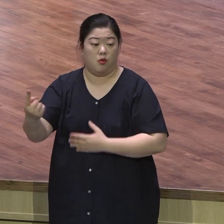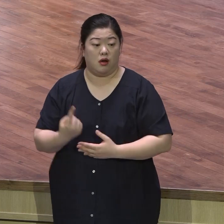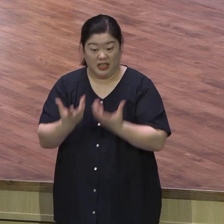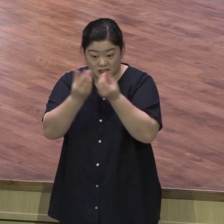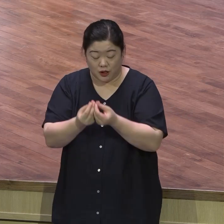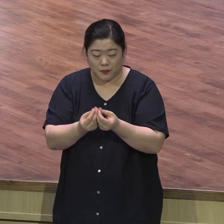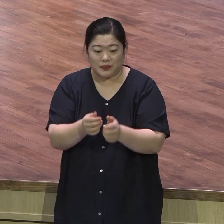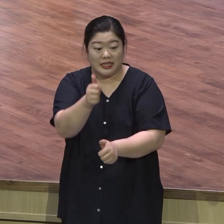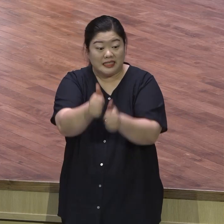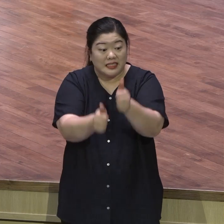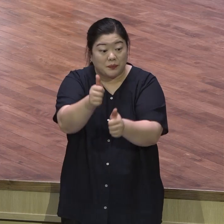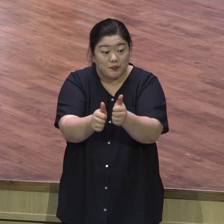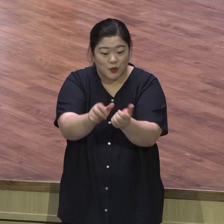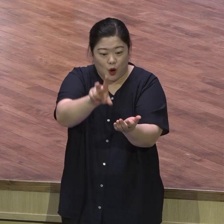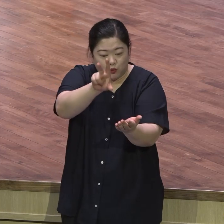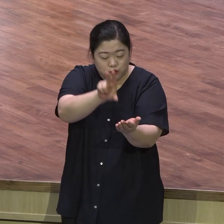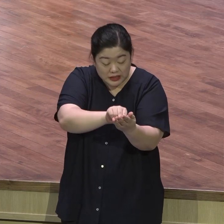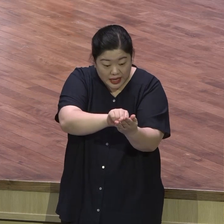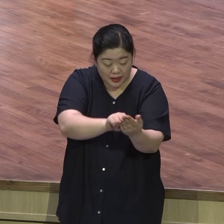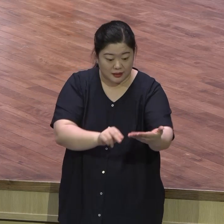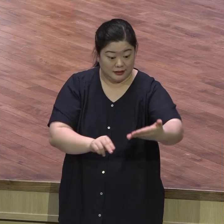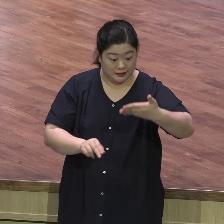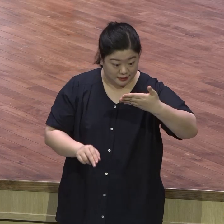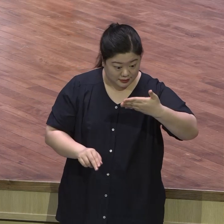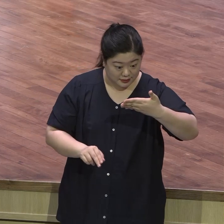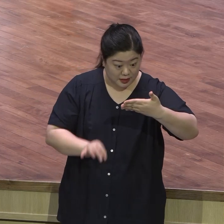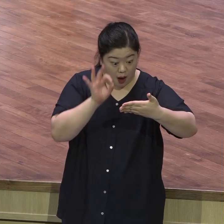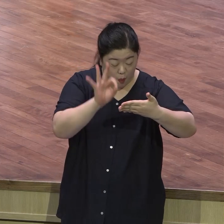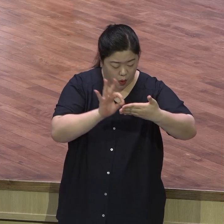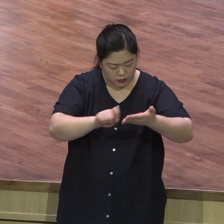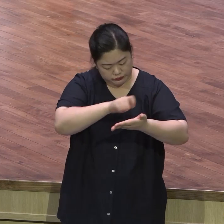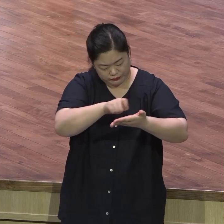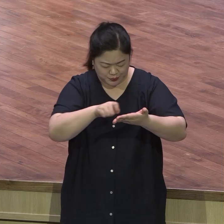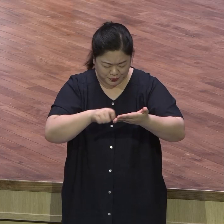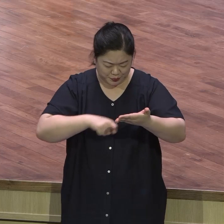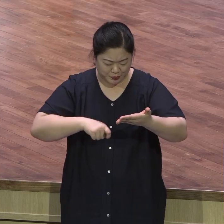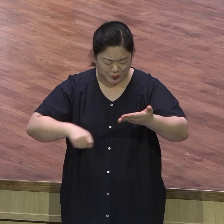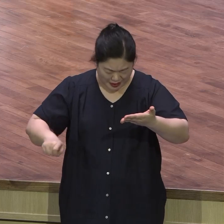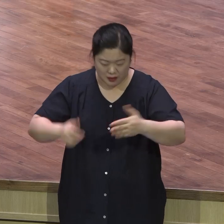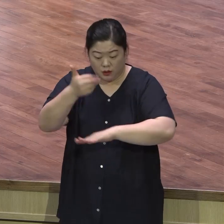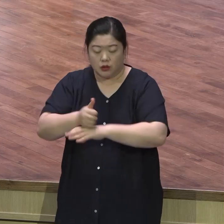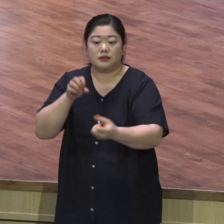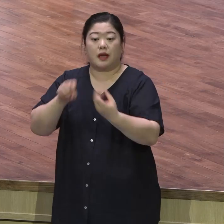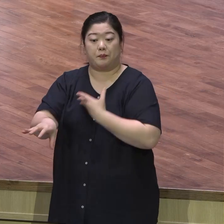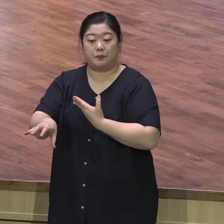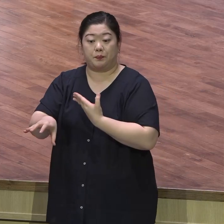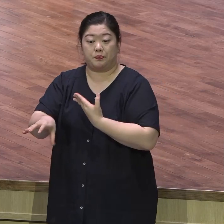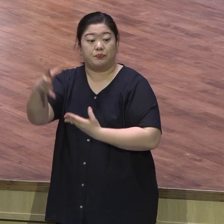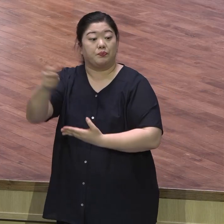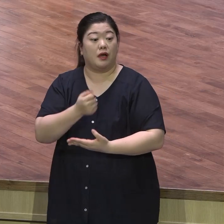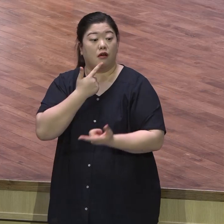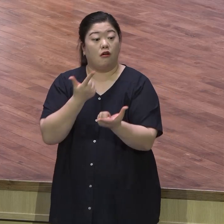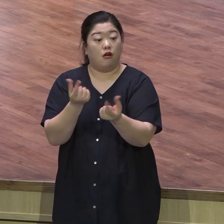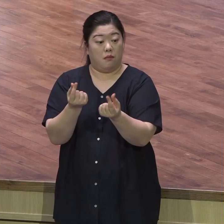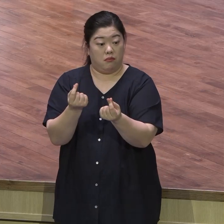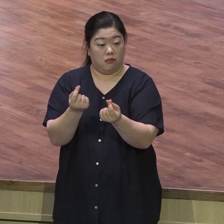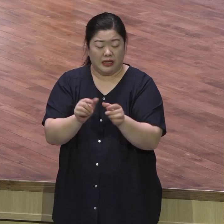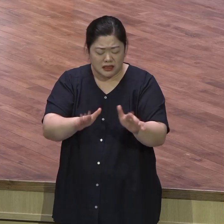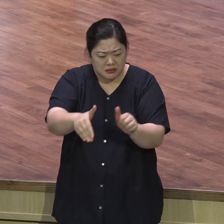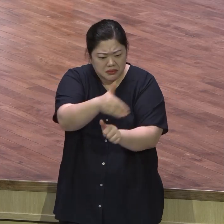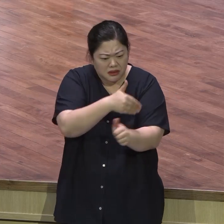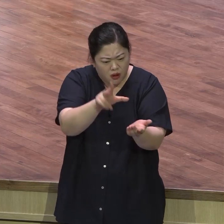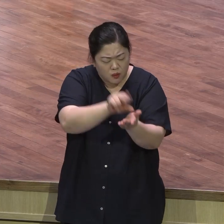답이 있어요 답 없는 문제가 어디 있어요 어떤 하늘이 무너지고 땅이 꺼지고 언제나 끝났다라고 느낄 만큼 어려운